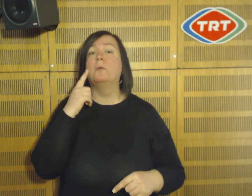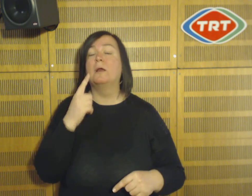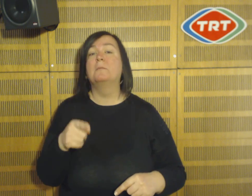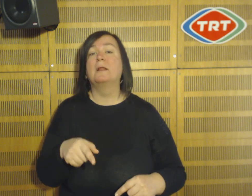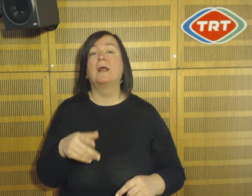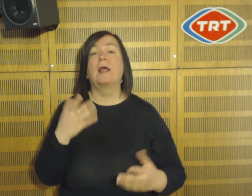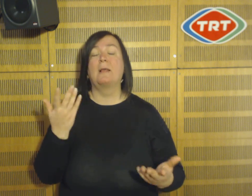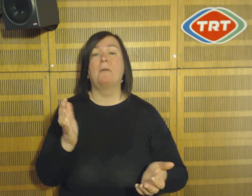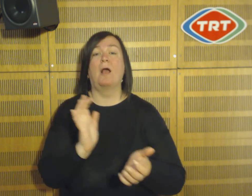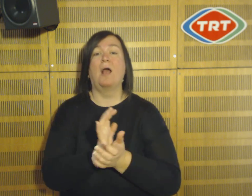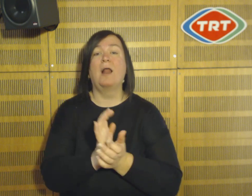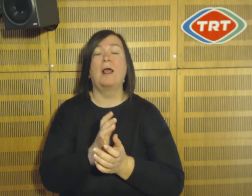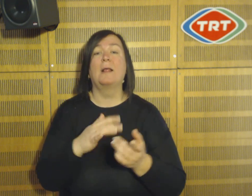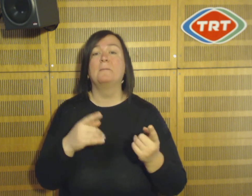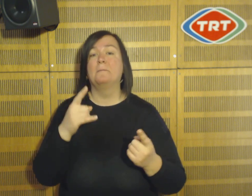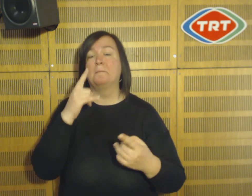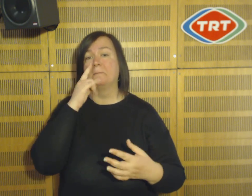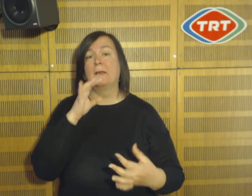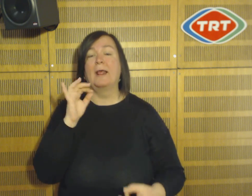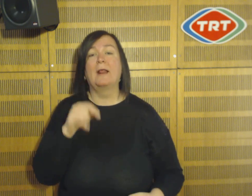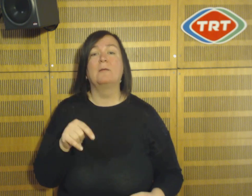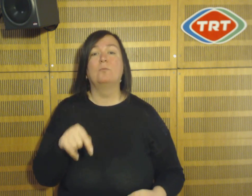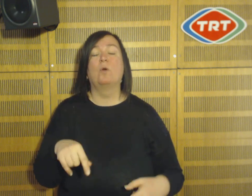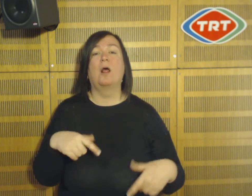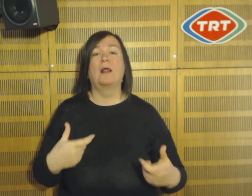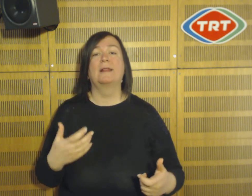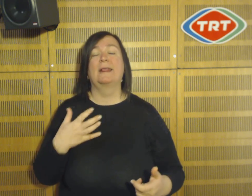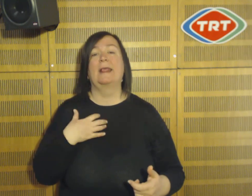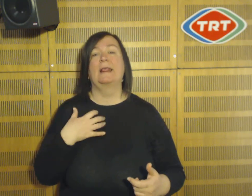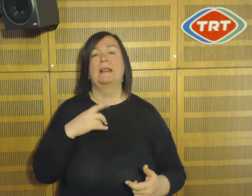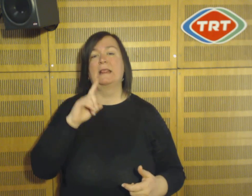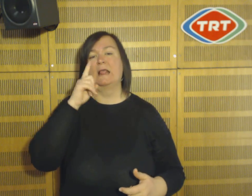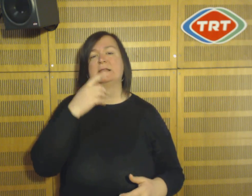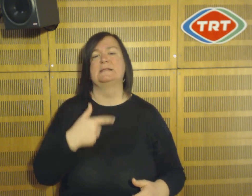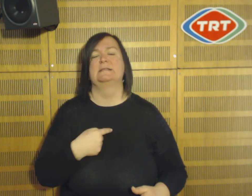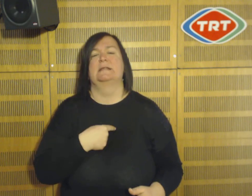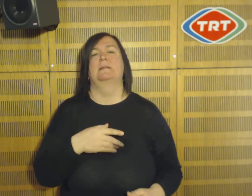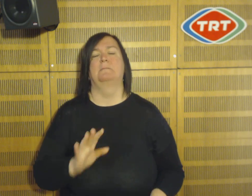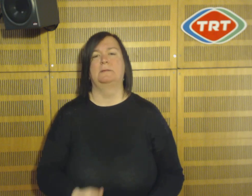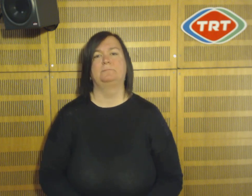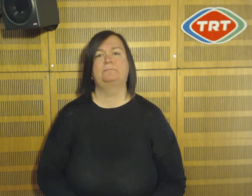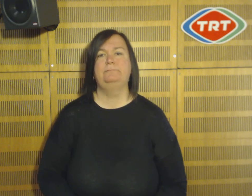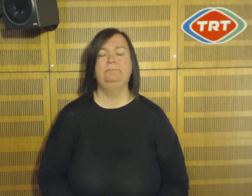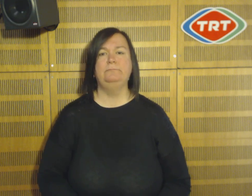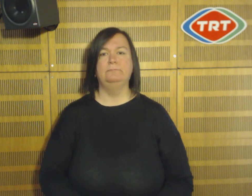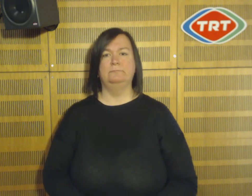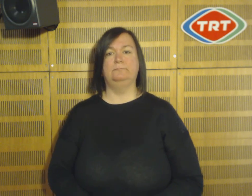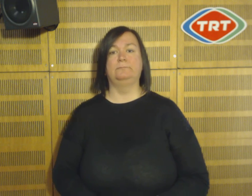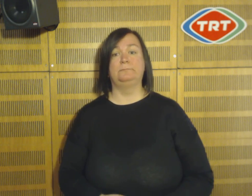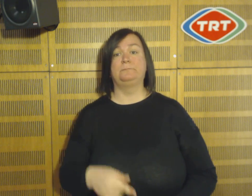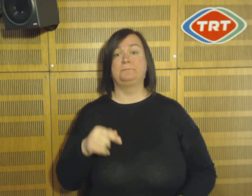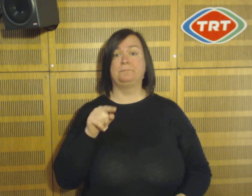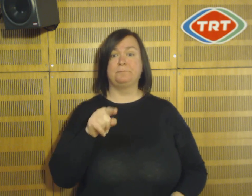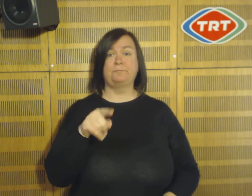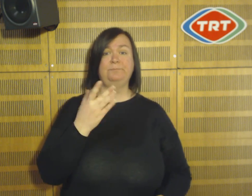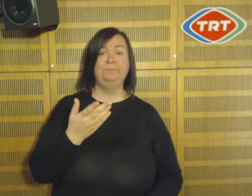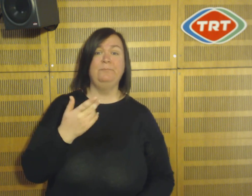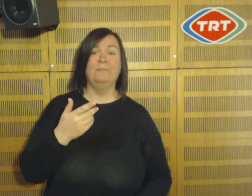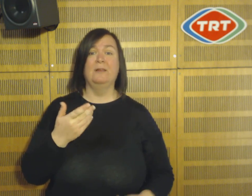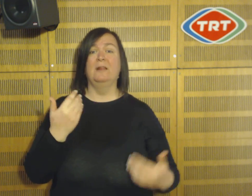hem aileler hem bireyler Eee bu alanda kendilerini yalnız hissetmedin Evet siz de şöyle söylüyorsunuz yargılanmaktan